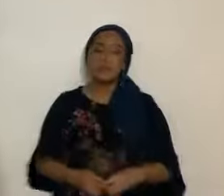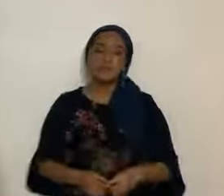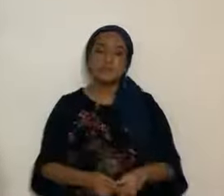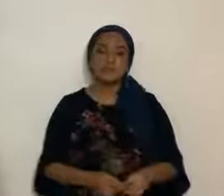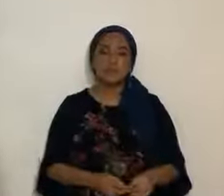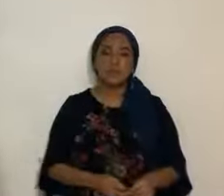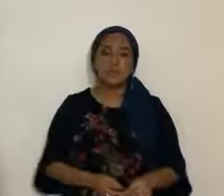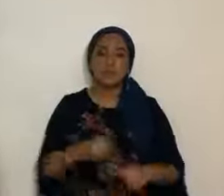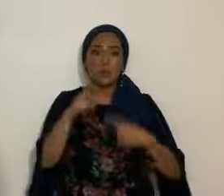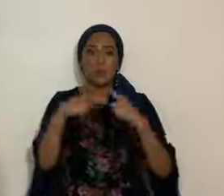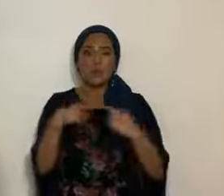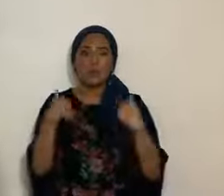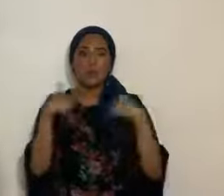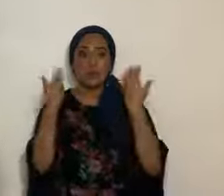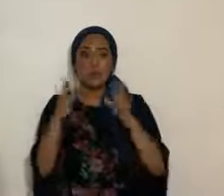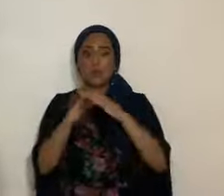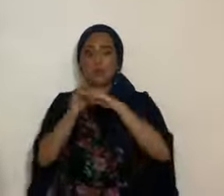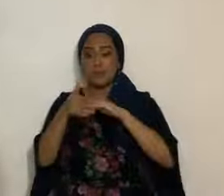Una vez que hemos pasado estas etapas,